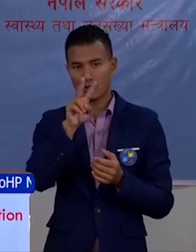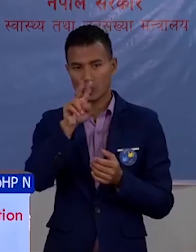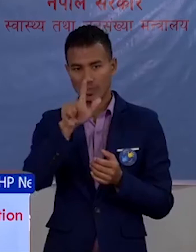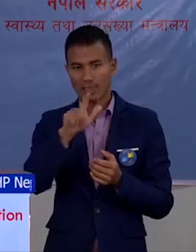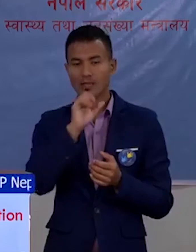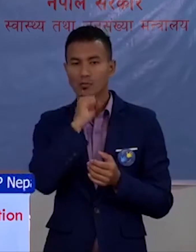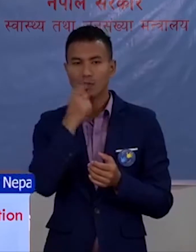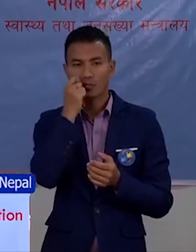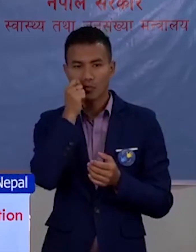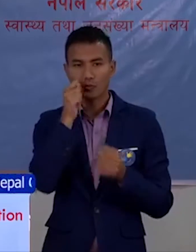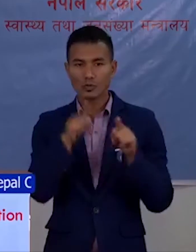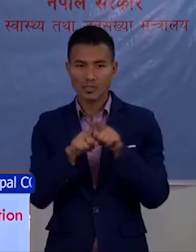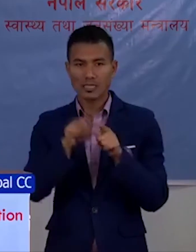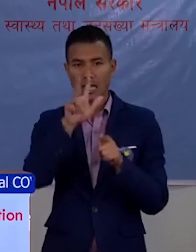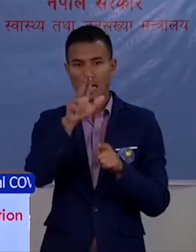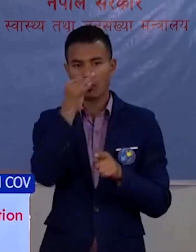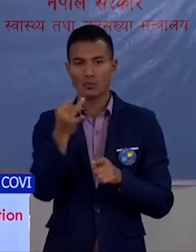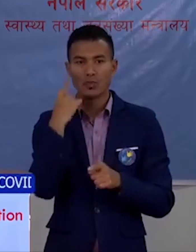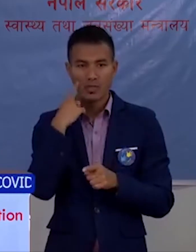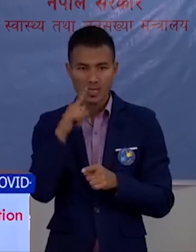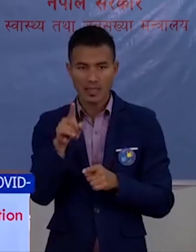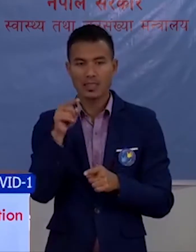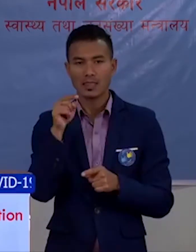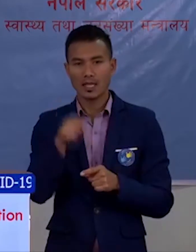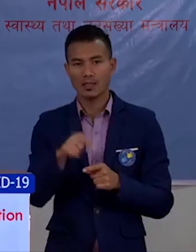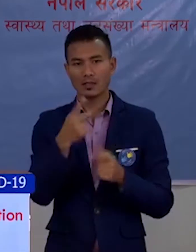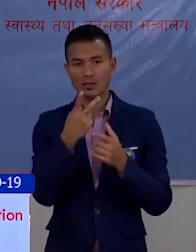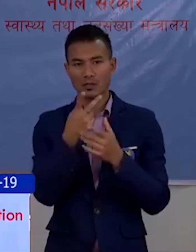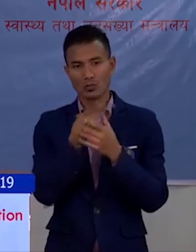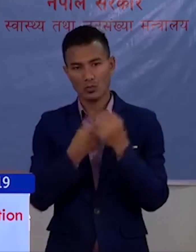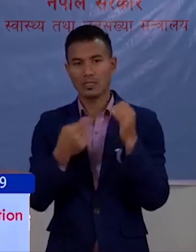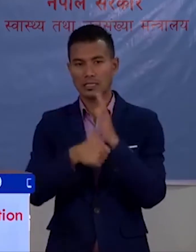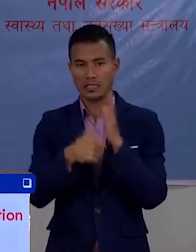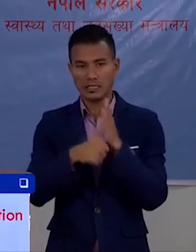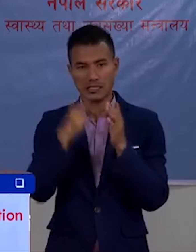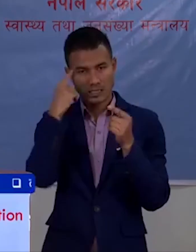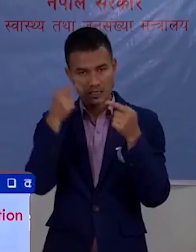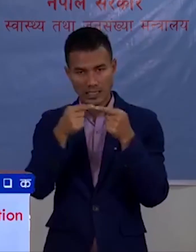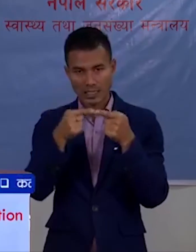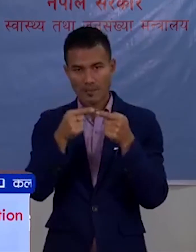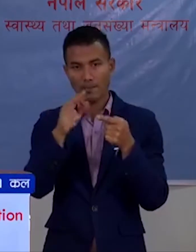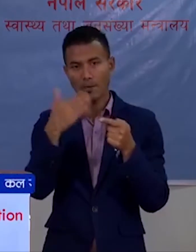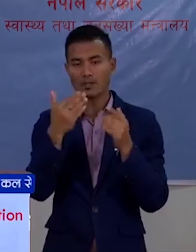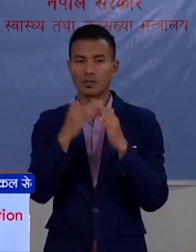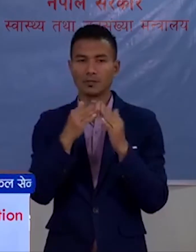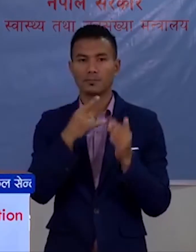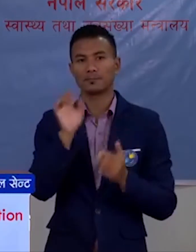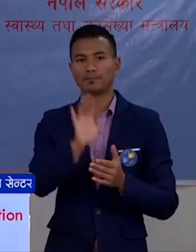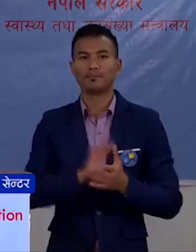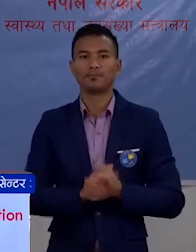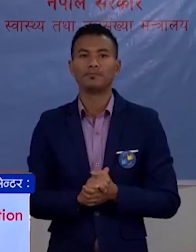27 पुरुषको पनि आज 8 दुवै टेस्टहरू नेगेटिभ आएपछि डिस्चार्जको क्रममा